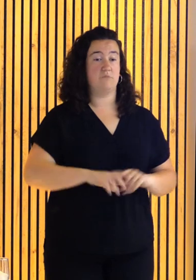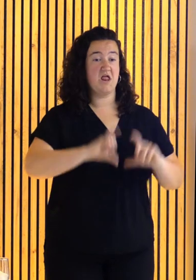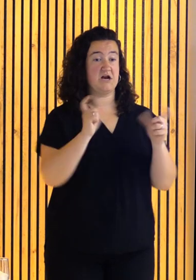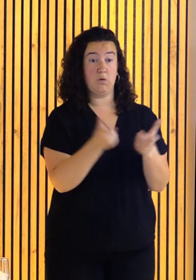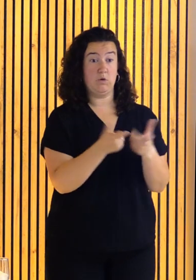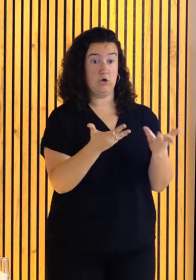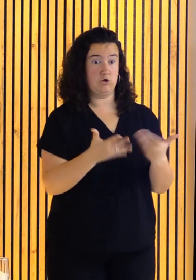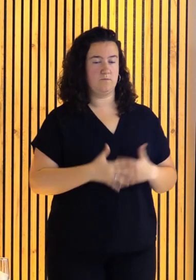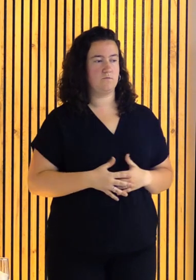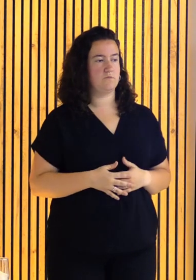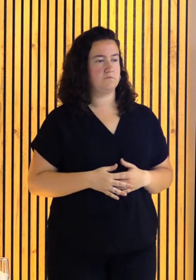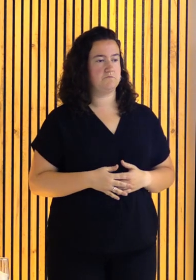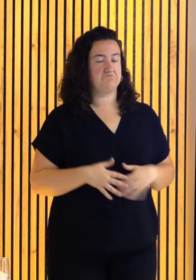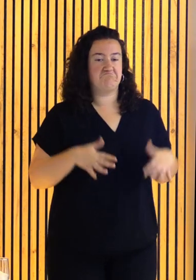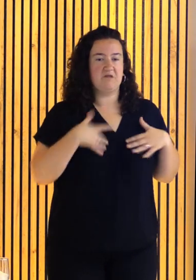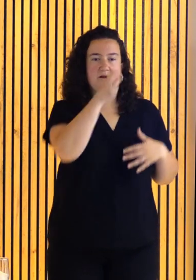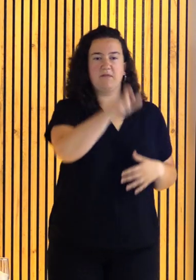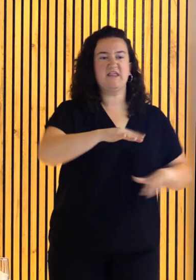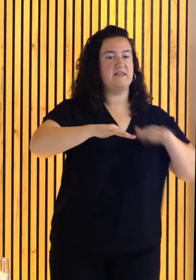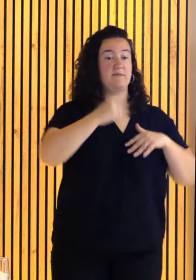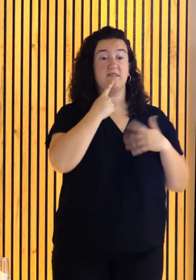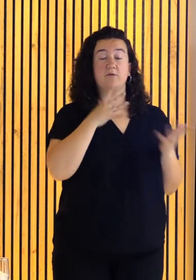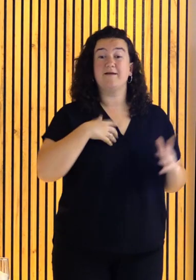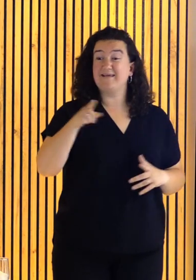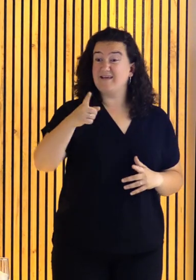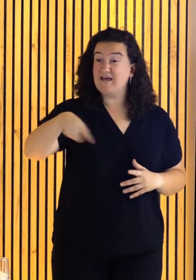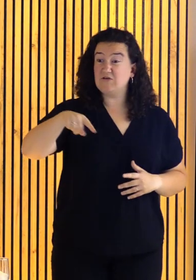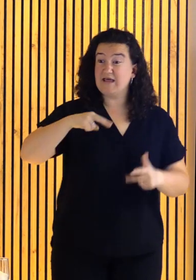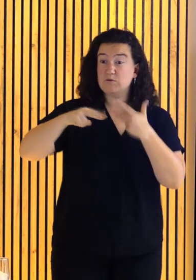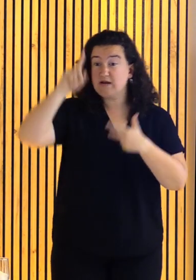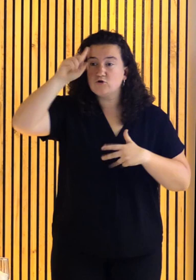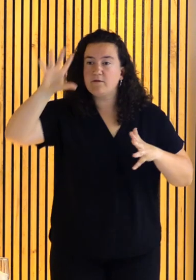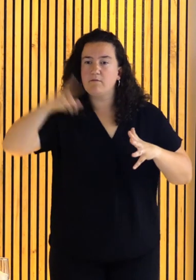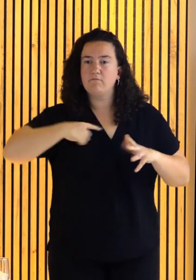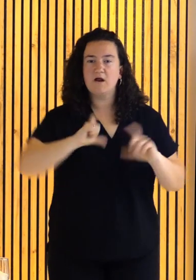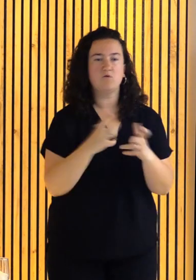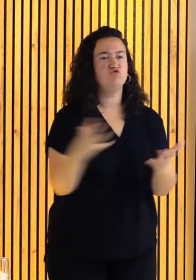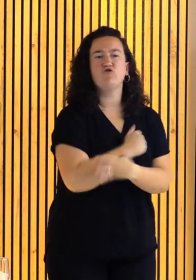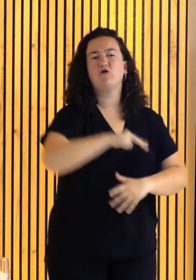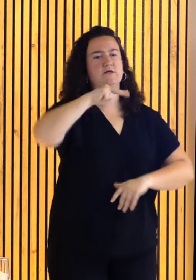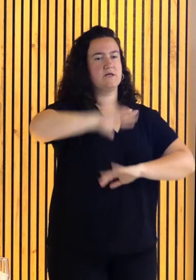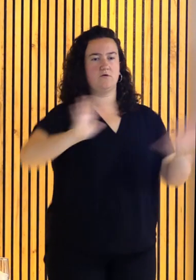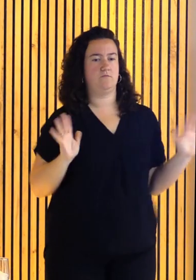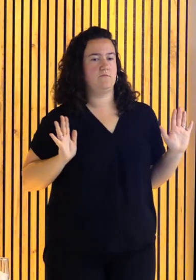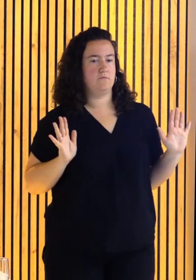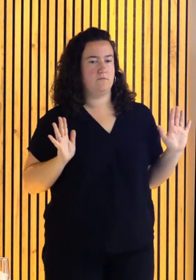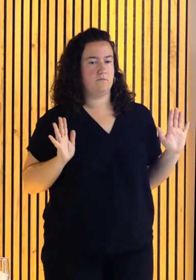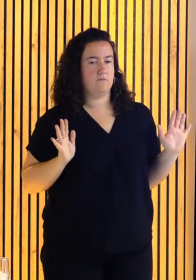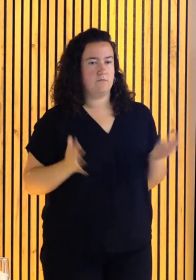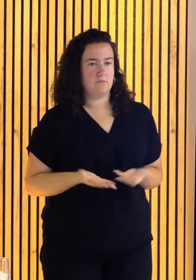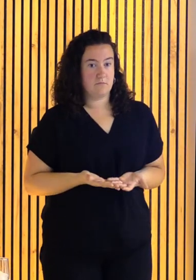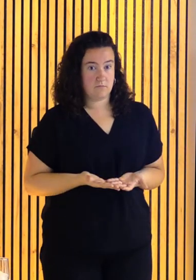dinamizatzaileak esatea. Bueno, hauek nola ez dakiten euskeraz, bilera erdera utzera egingo dugu. Eta